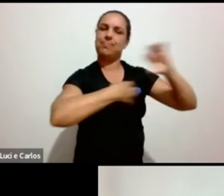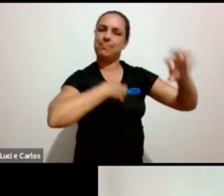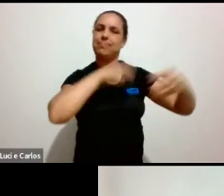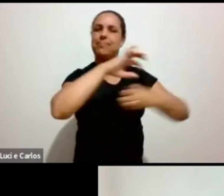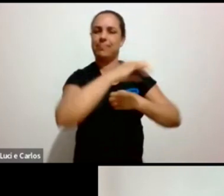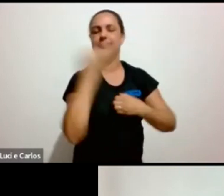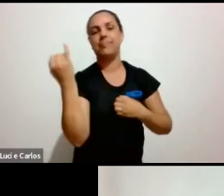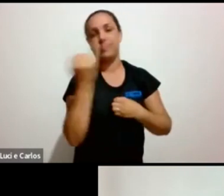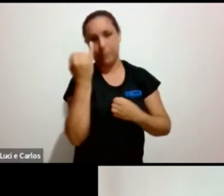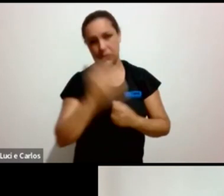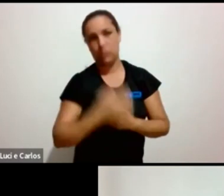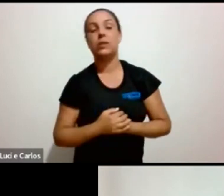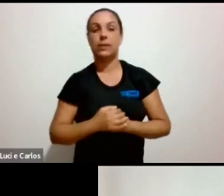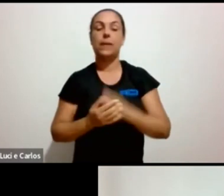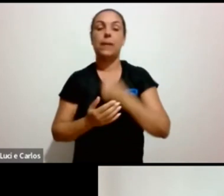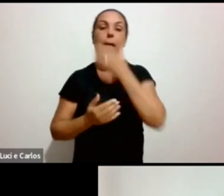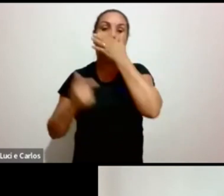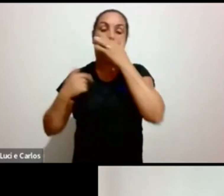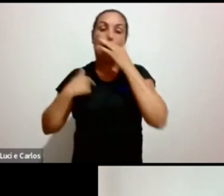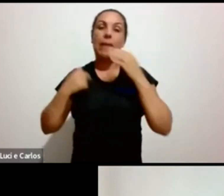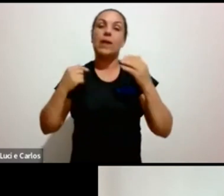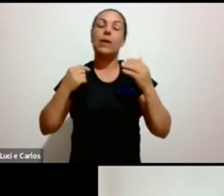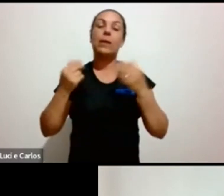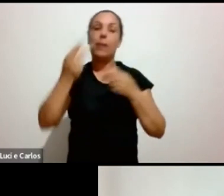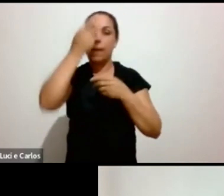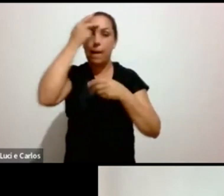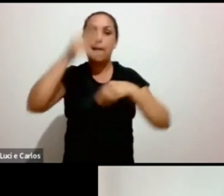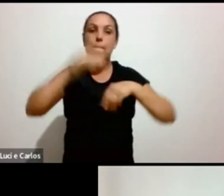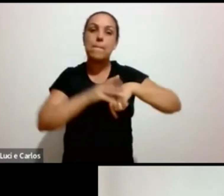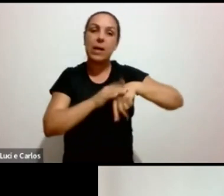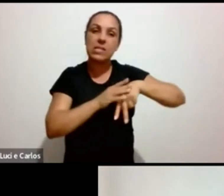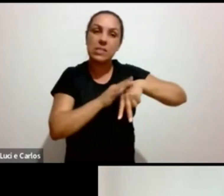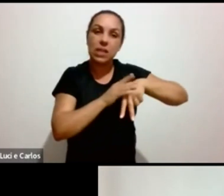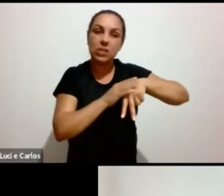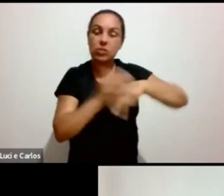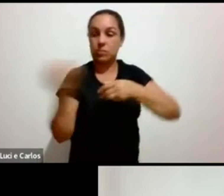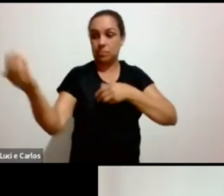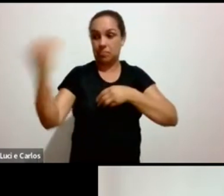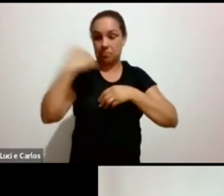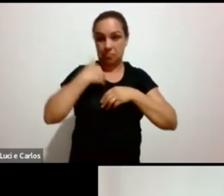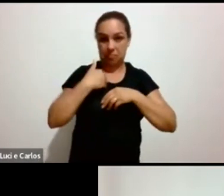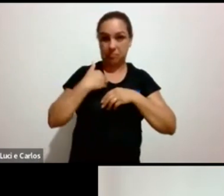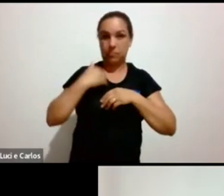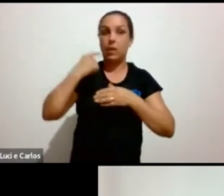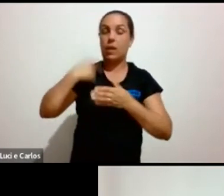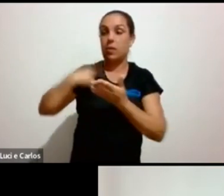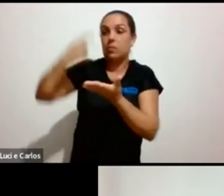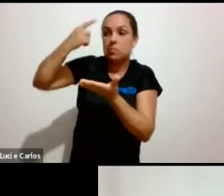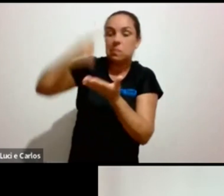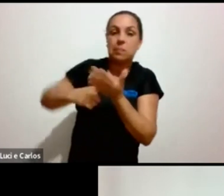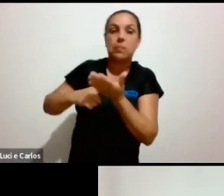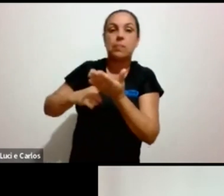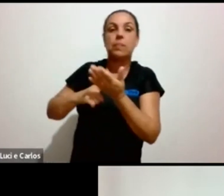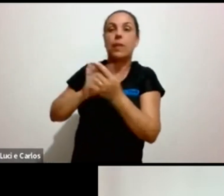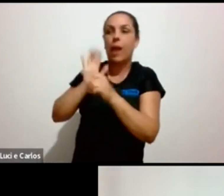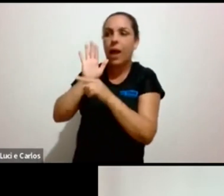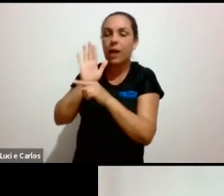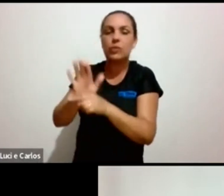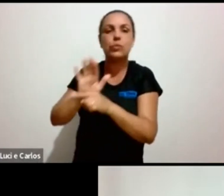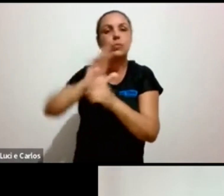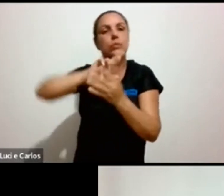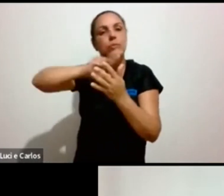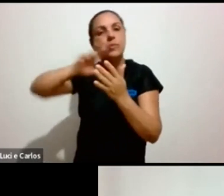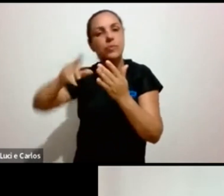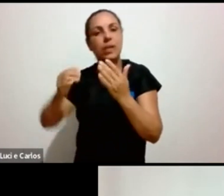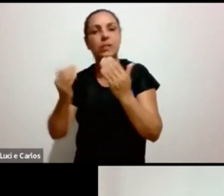uso em consultório, ele apresenta excelentes resultados, né? Porque eu faço uma associação de